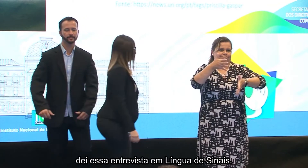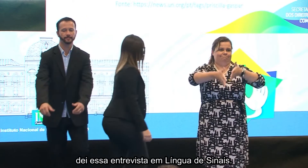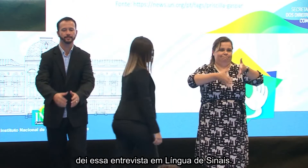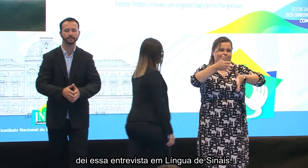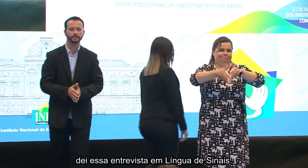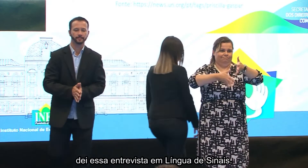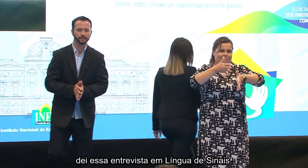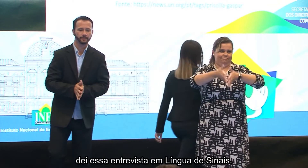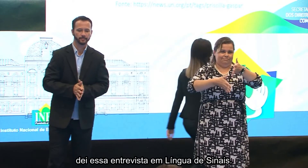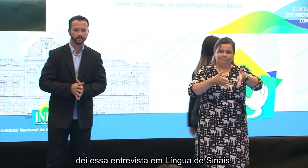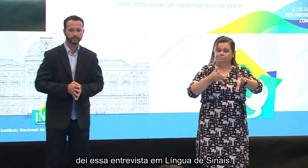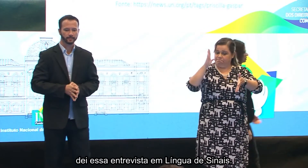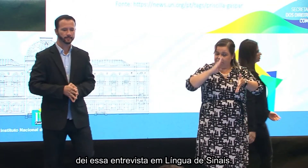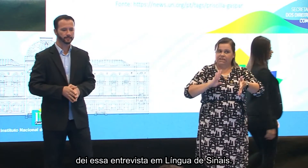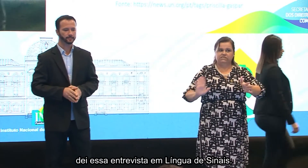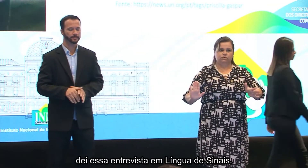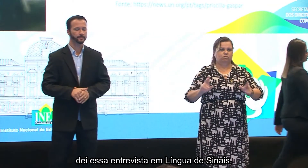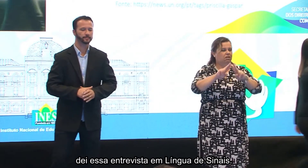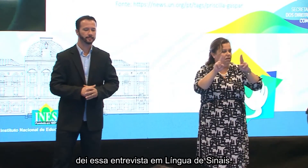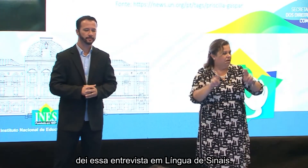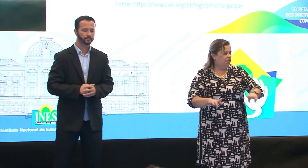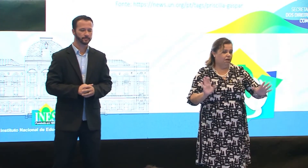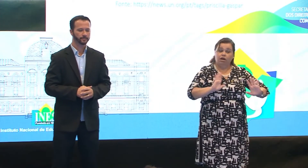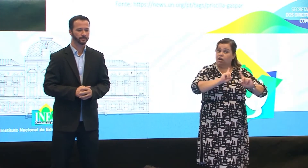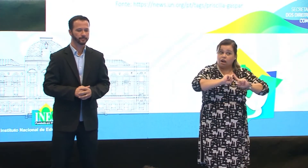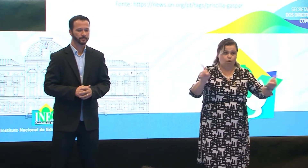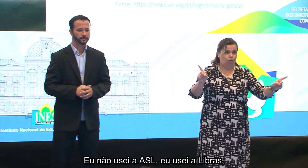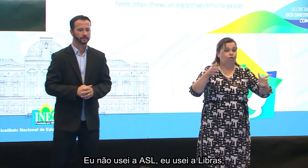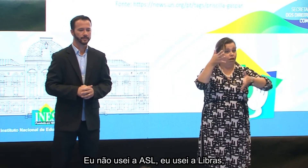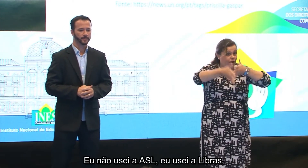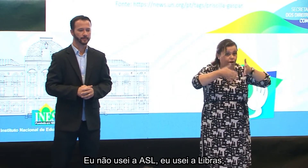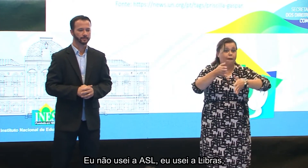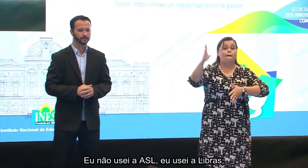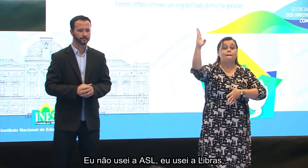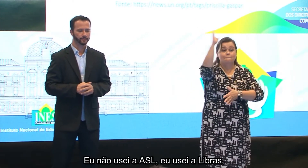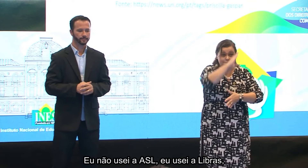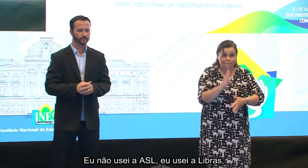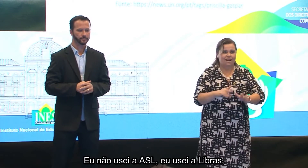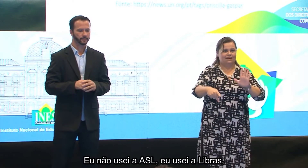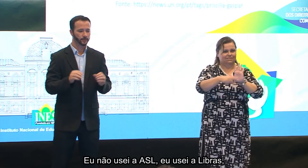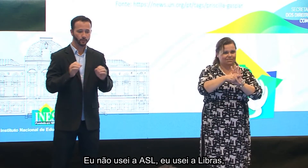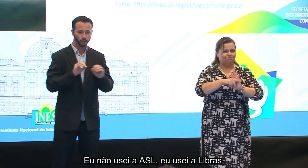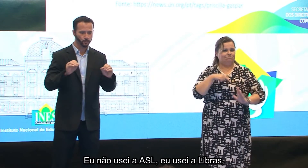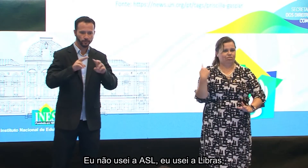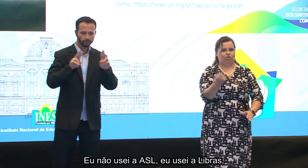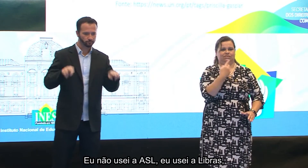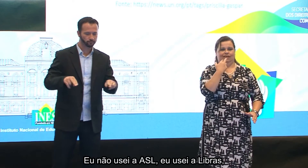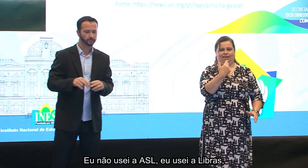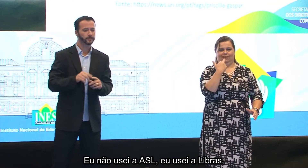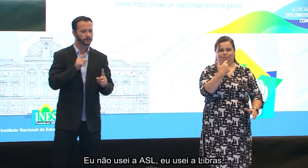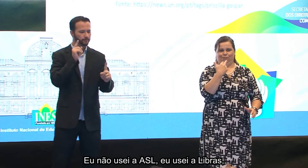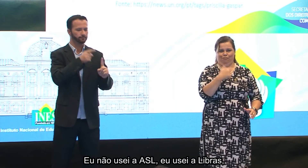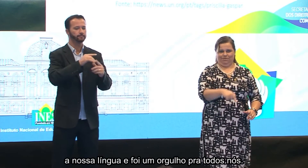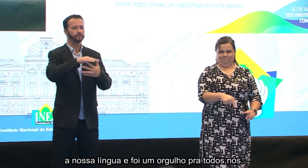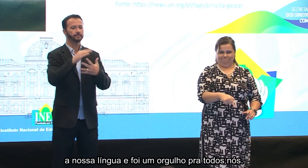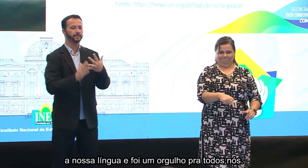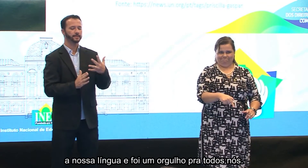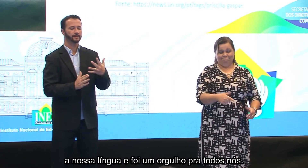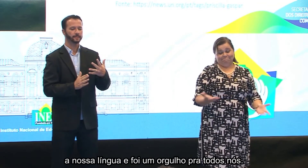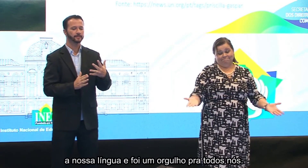essa entrevista em língua de sinais. Não usei a ASL, Sinais Internacionais. Usei a Libras, a nossa